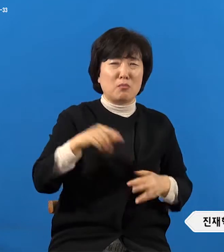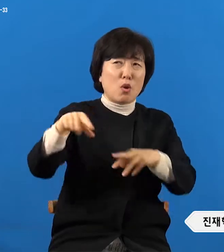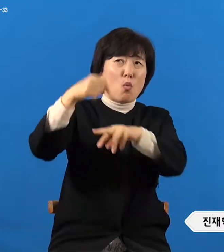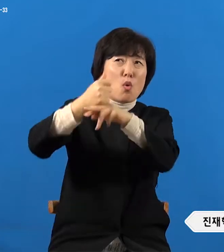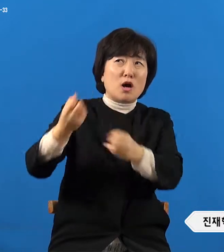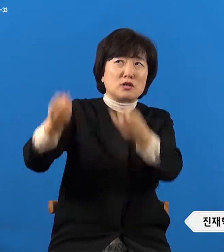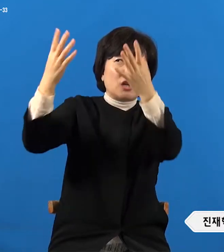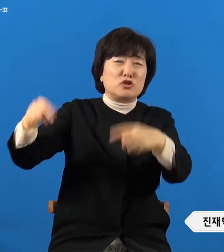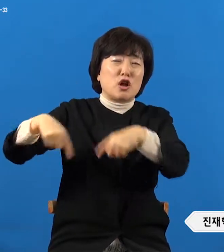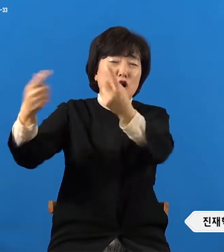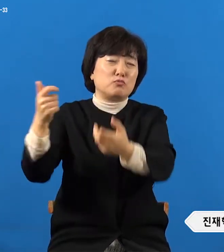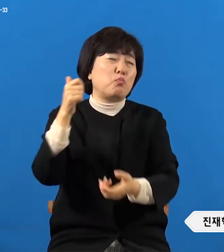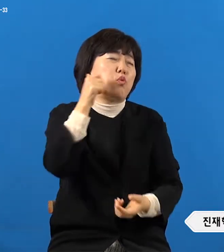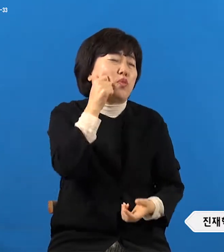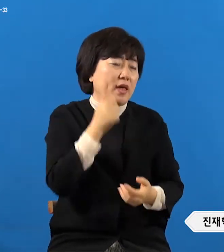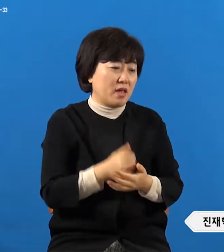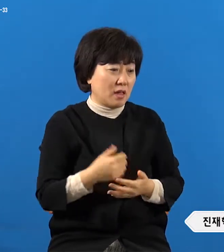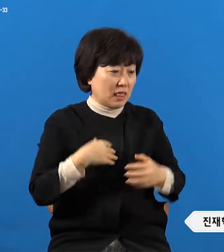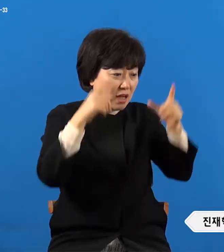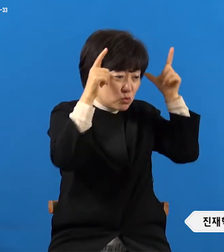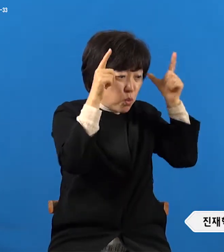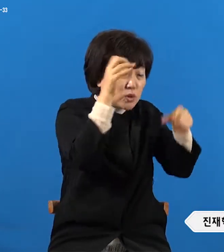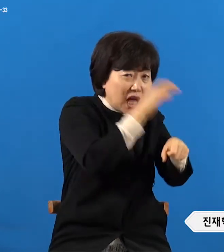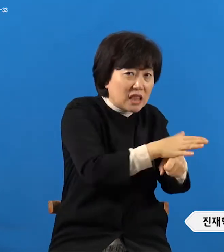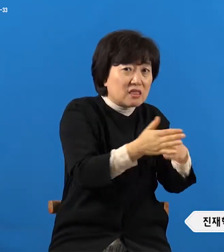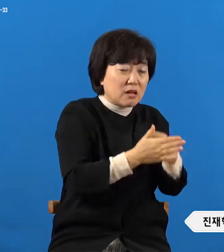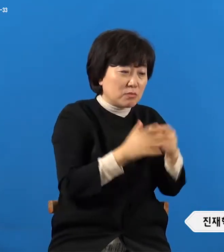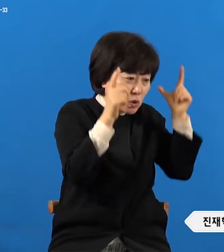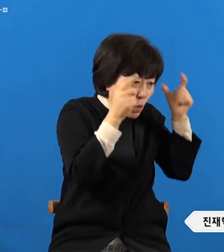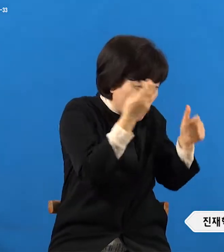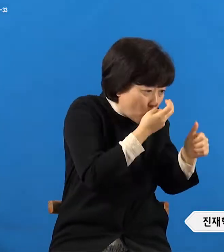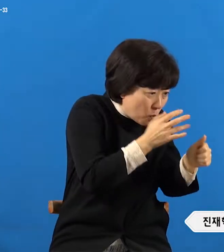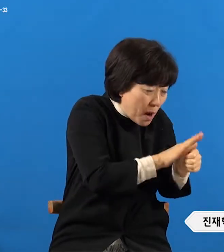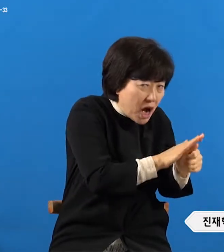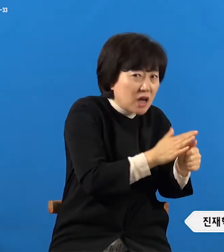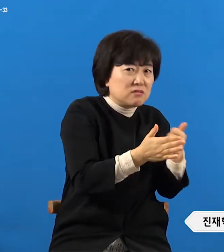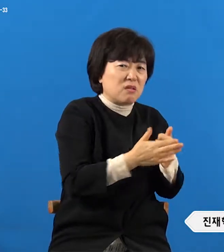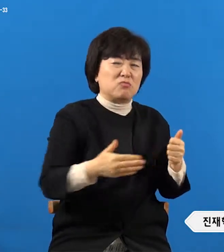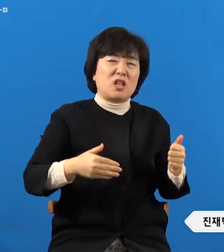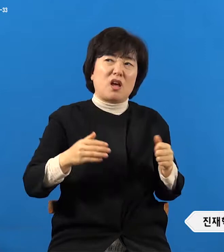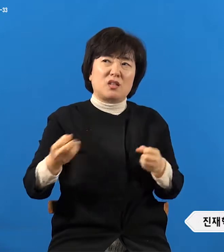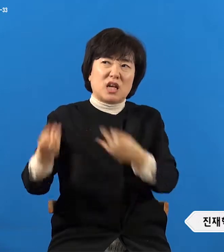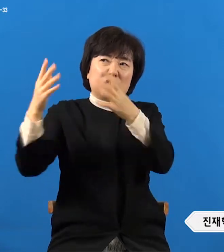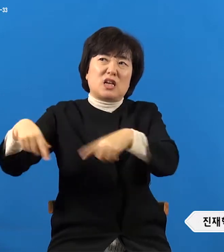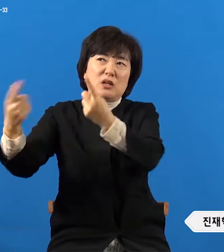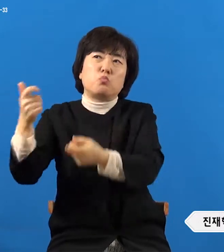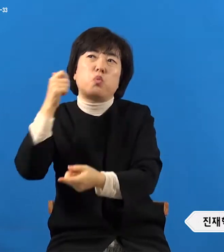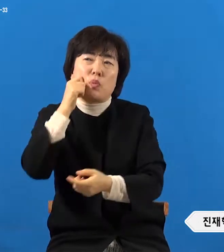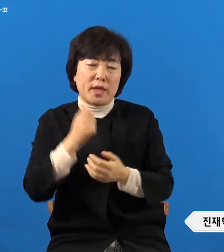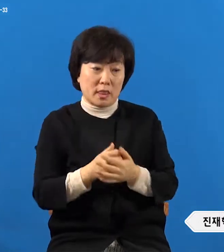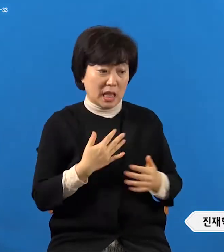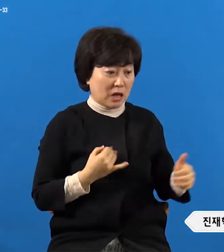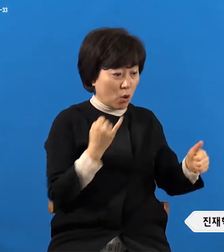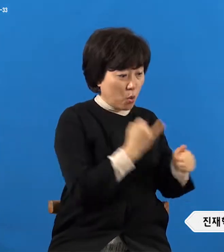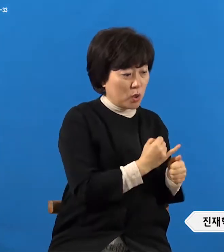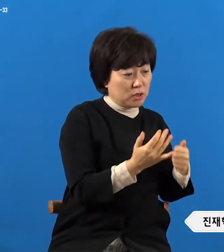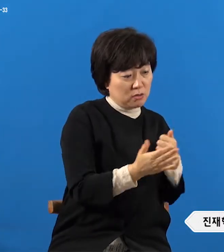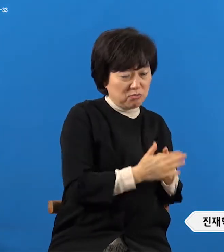없다고 이야기합니다. 소를 돌봐야 되기 때문에 갈 수 없다고 이야기합니다. 장가 갔기